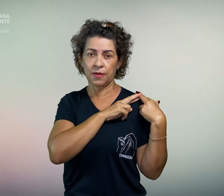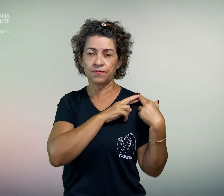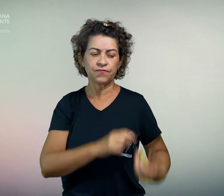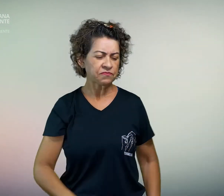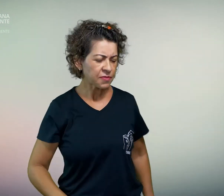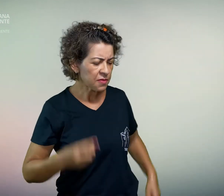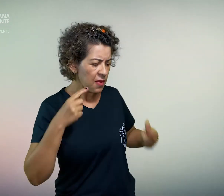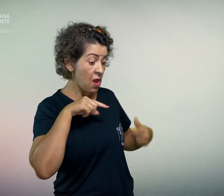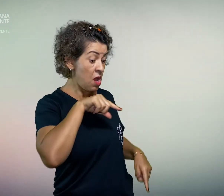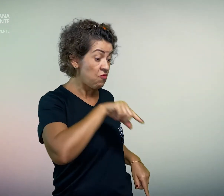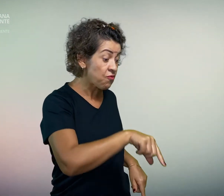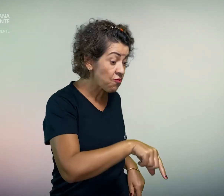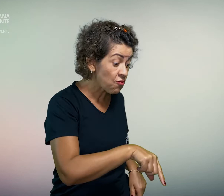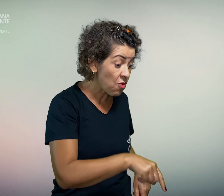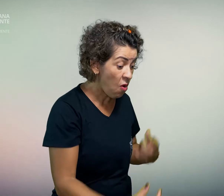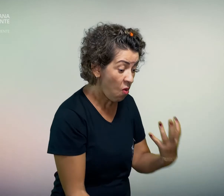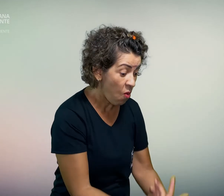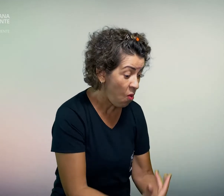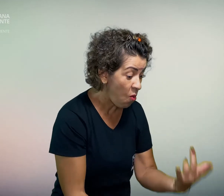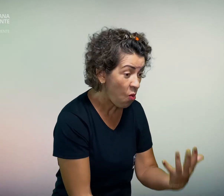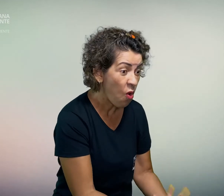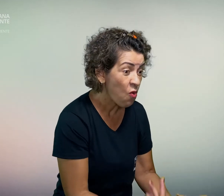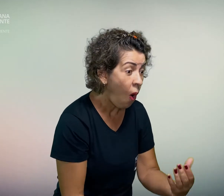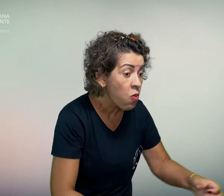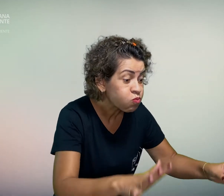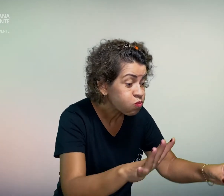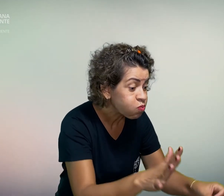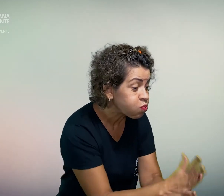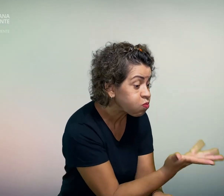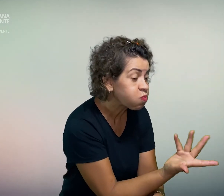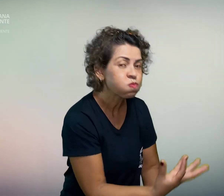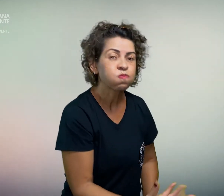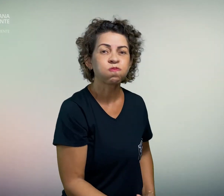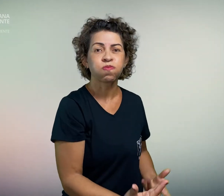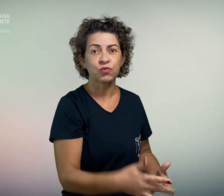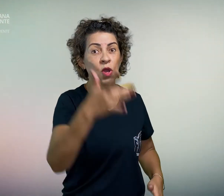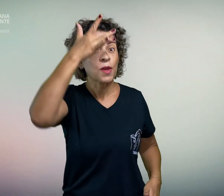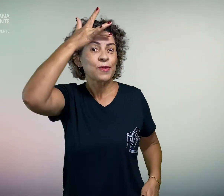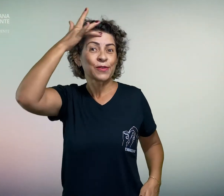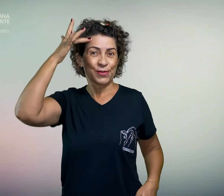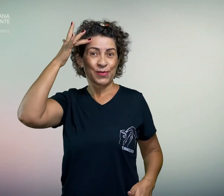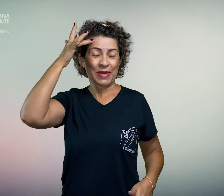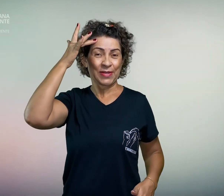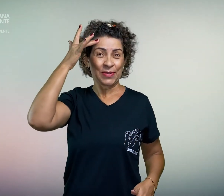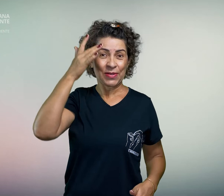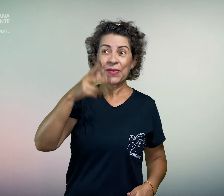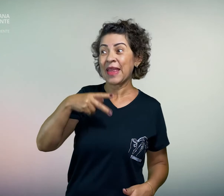O inferno estará cheio de gente que tentou se justificar diante do tribunal de